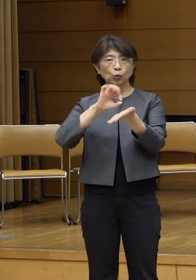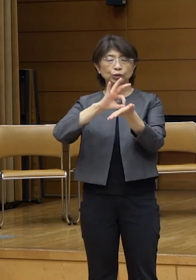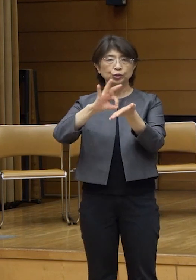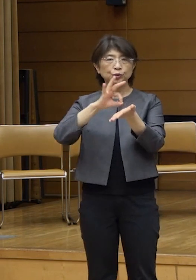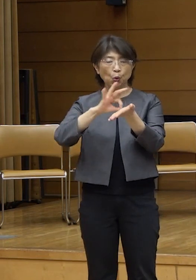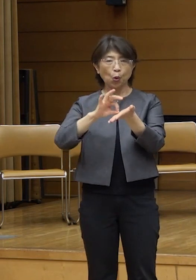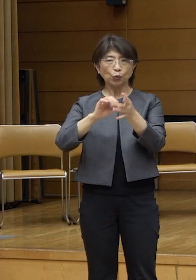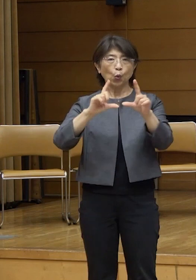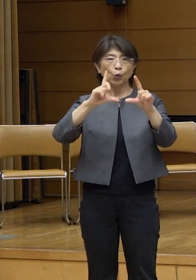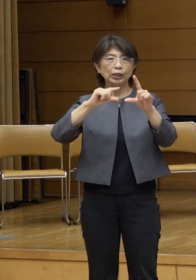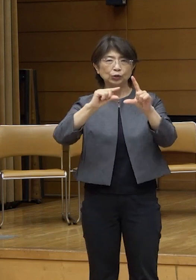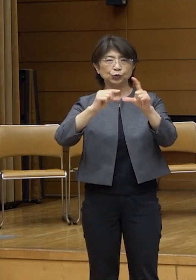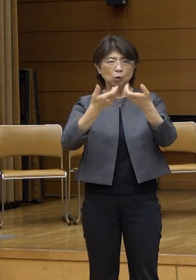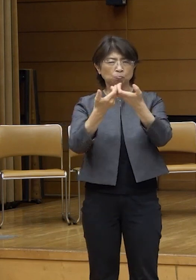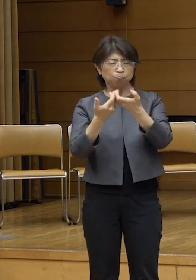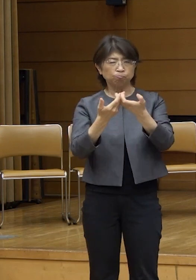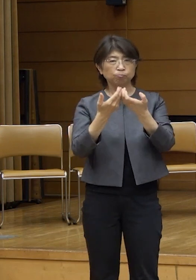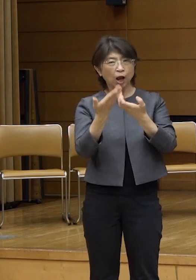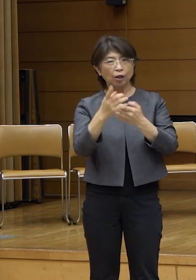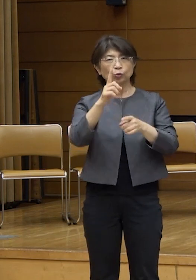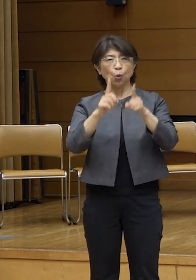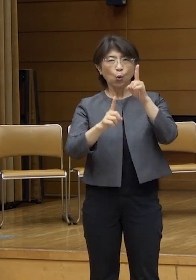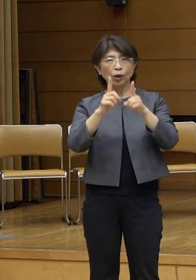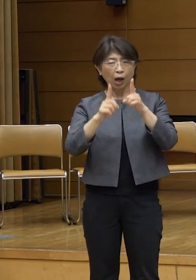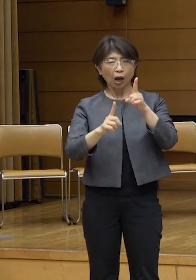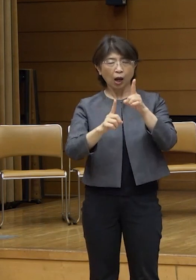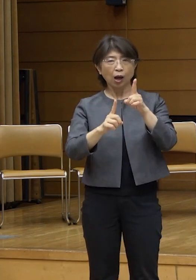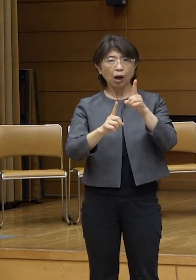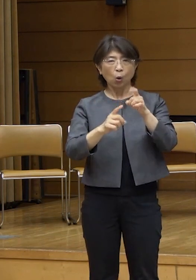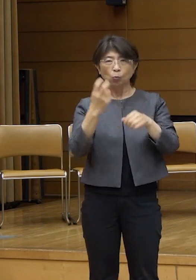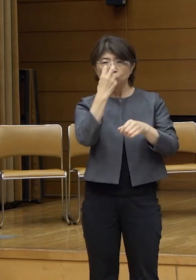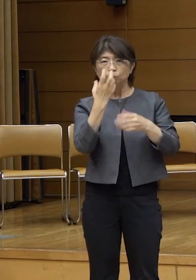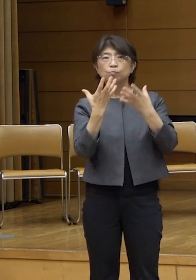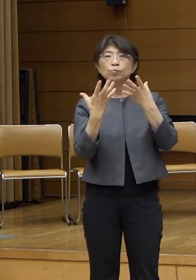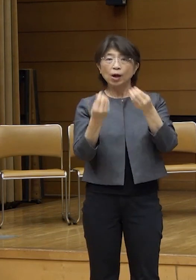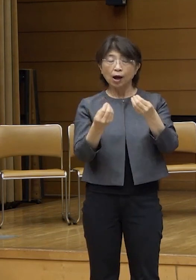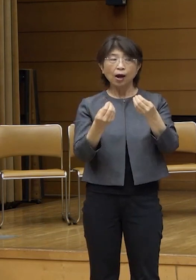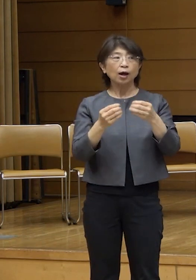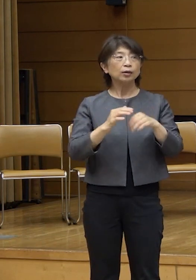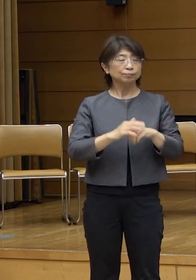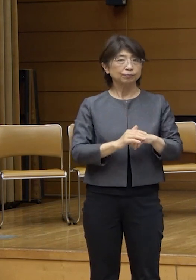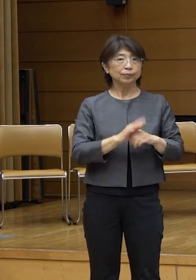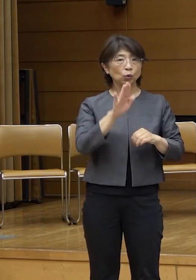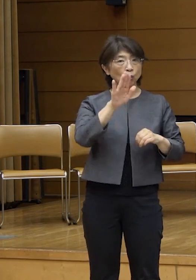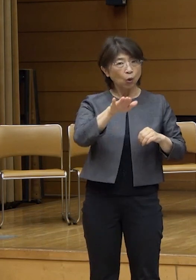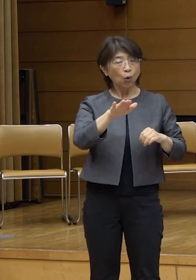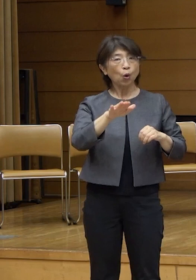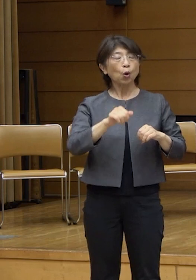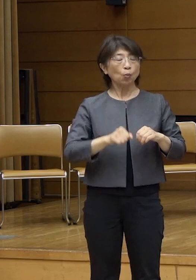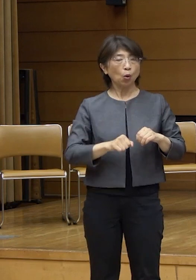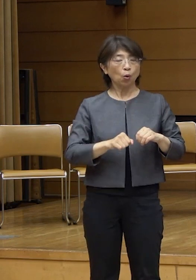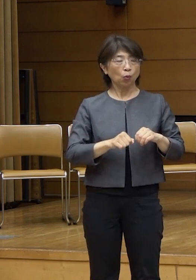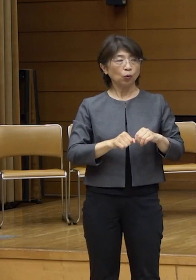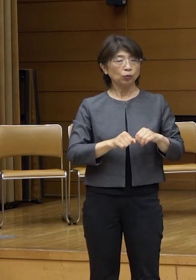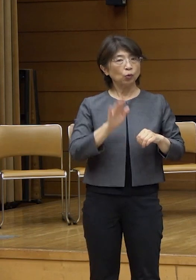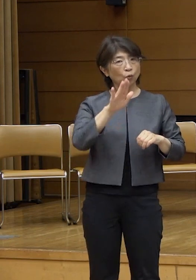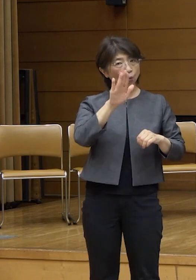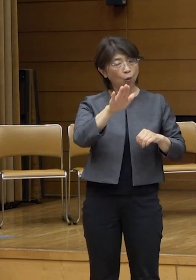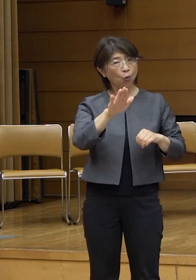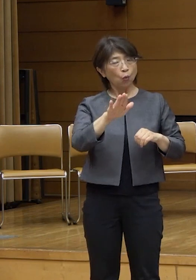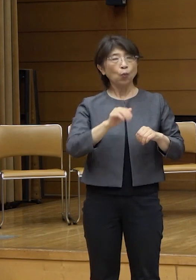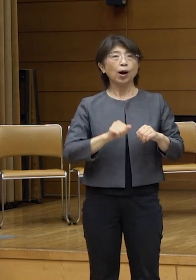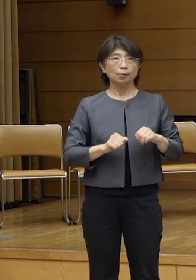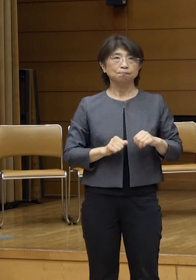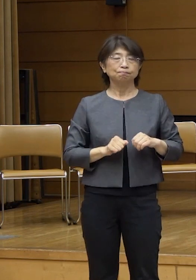迫度の方を見てたと思うんですが、まあ、コロナが、まあ、通常の疾患と同じような形になるということで、じゃあ今度は今ま